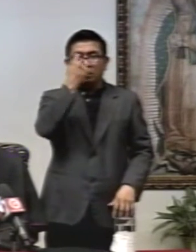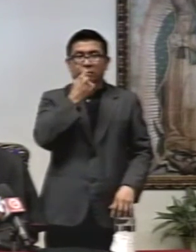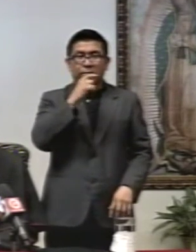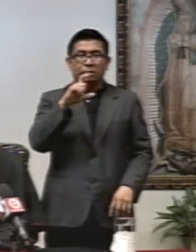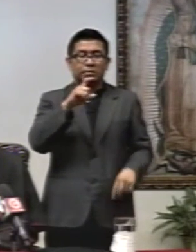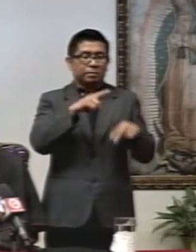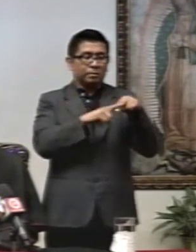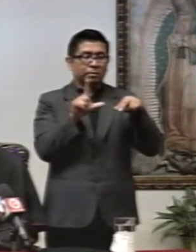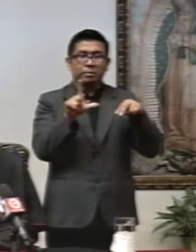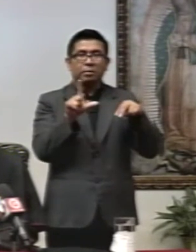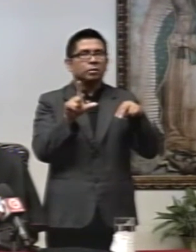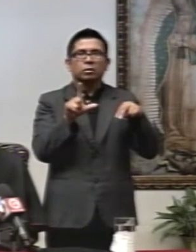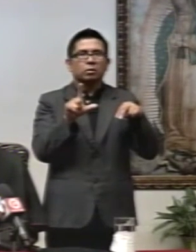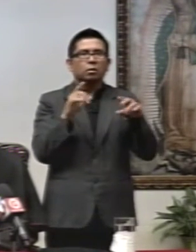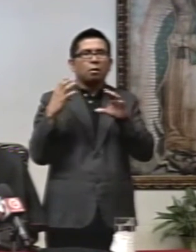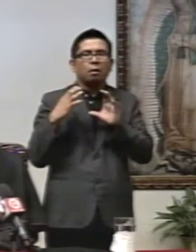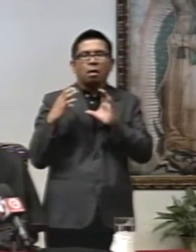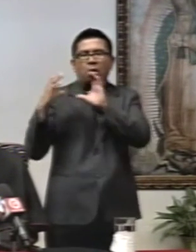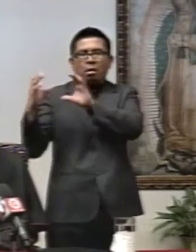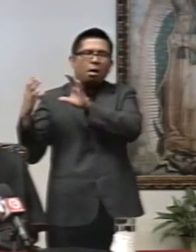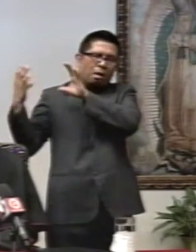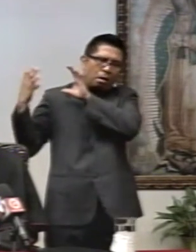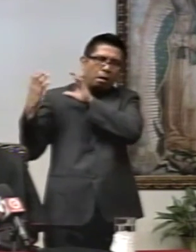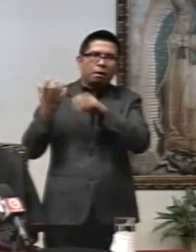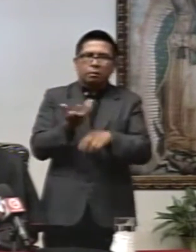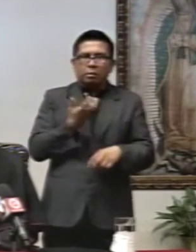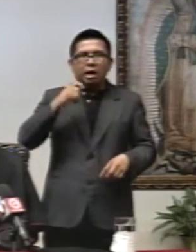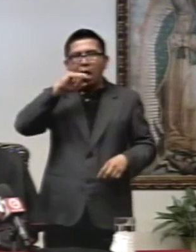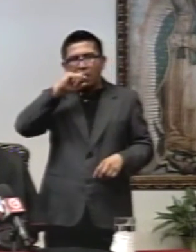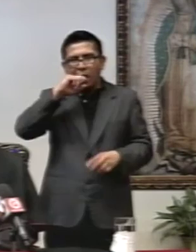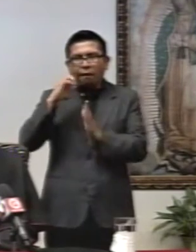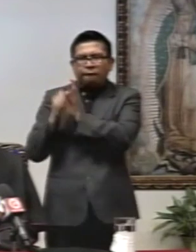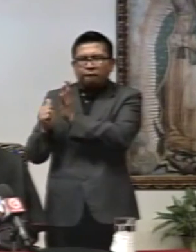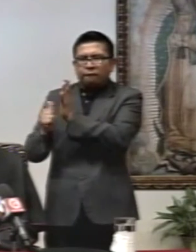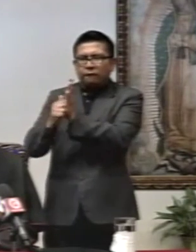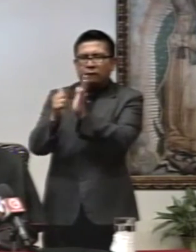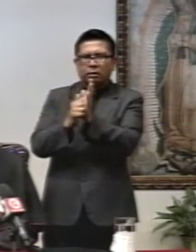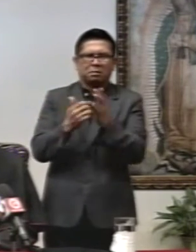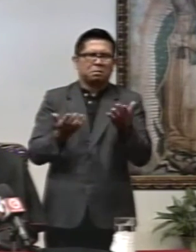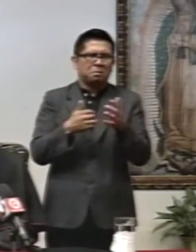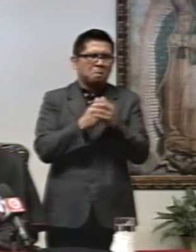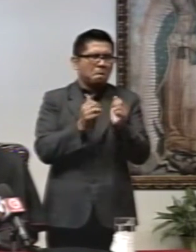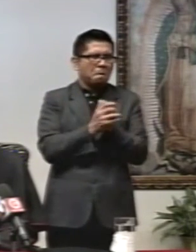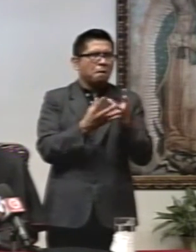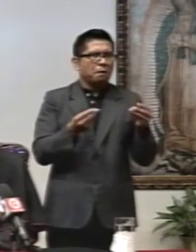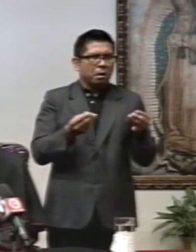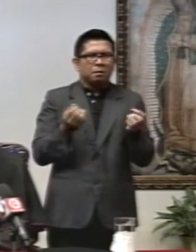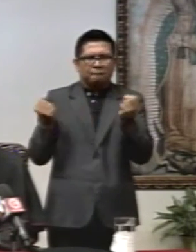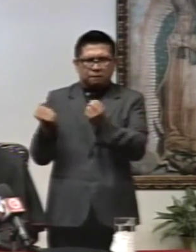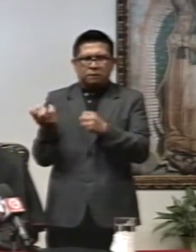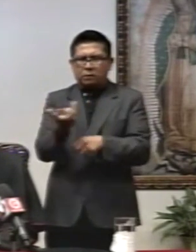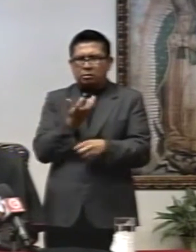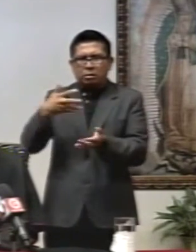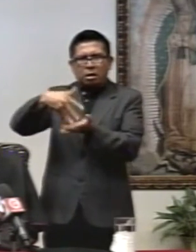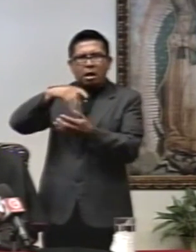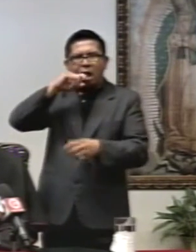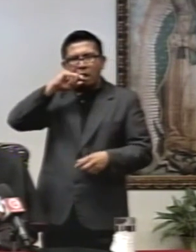pobres, porque es fácil solucionar el problema cargándole al